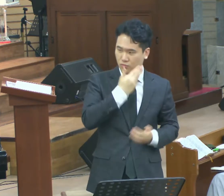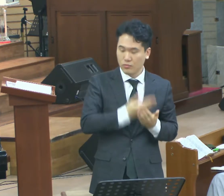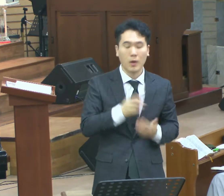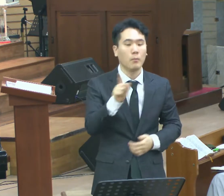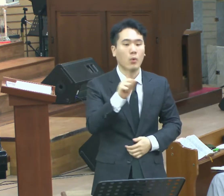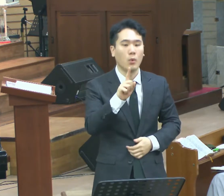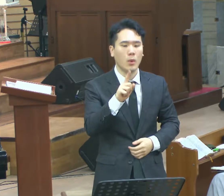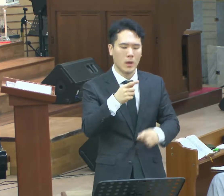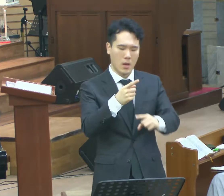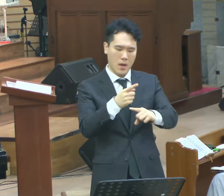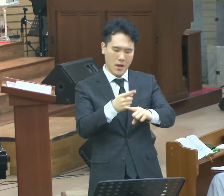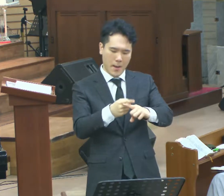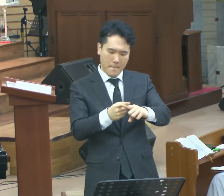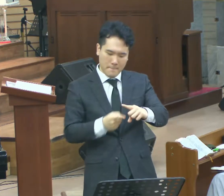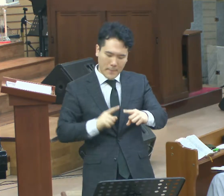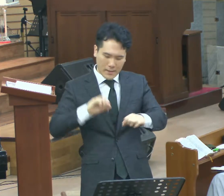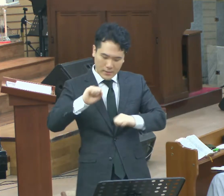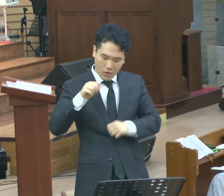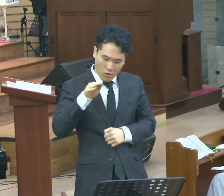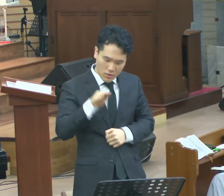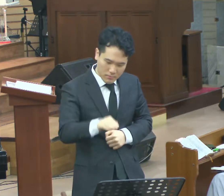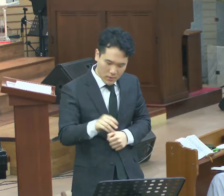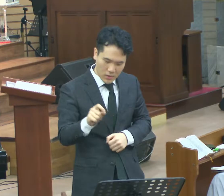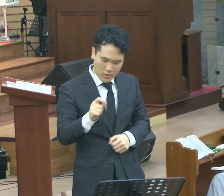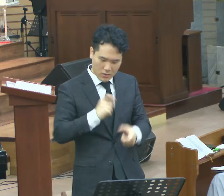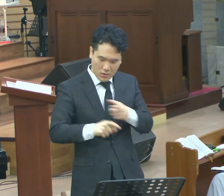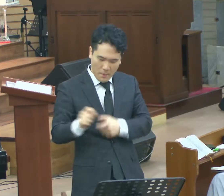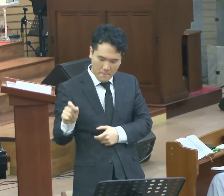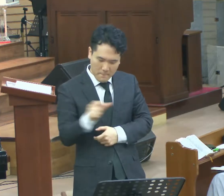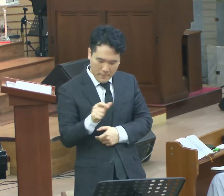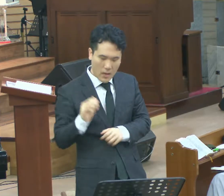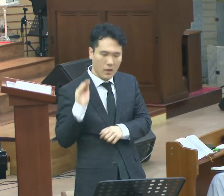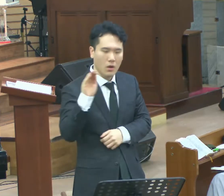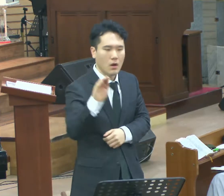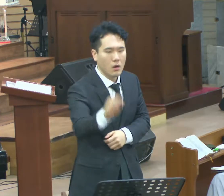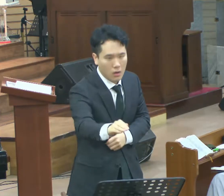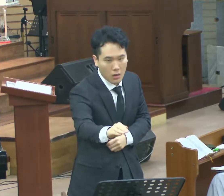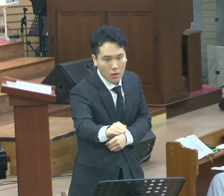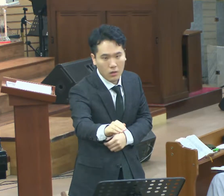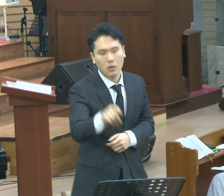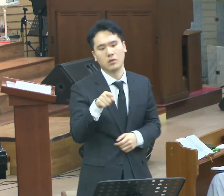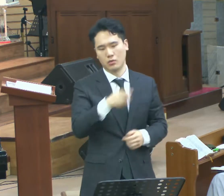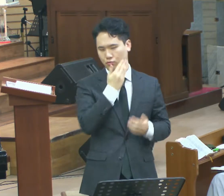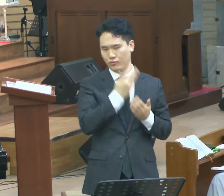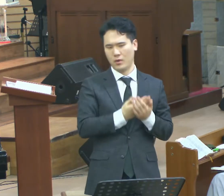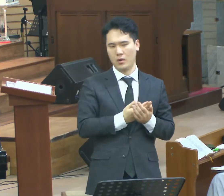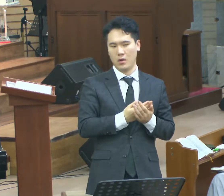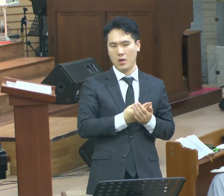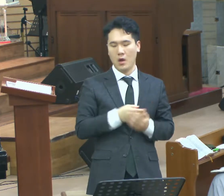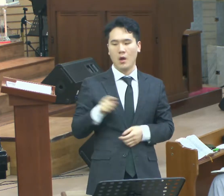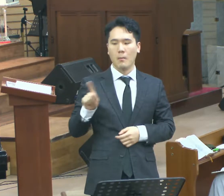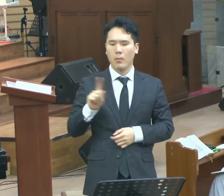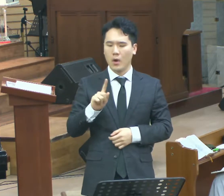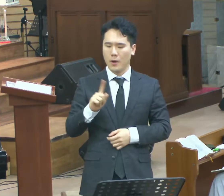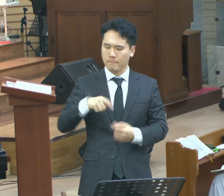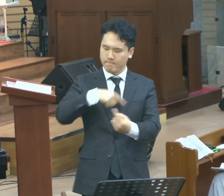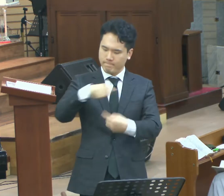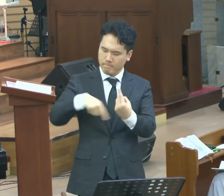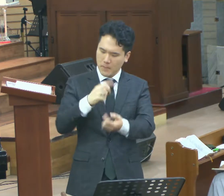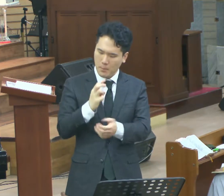믿음이에요. 합의가 되고 정책이 결정되기도 전에 누군가